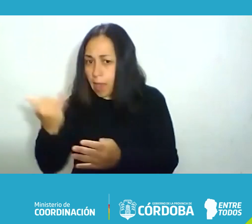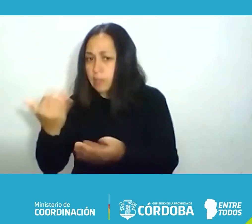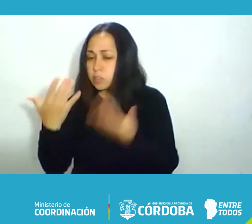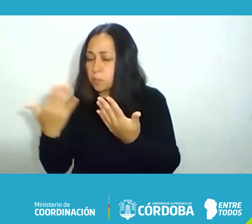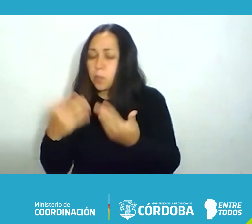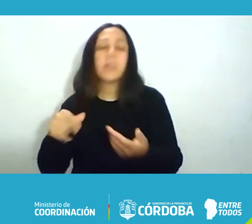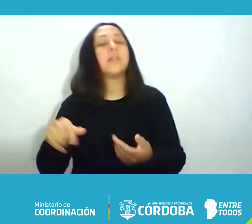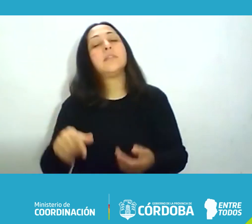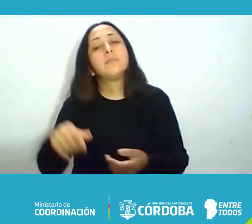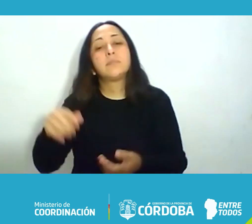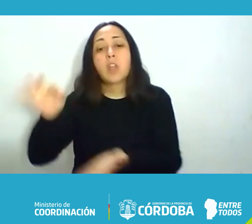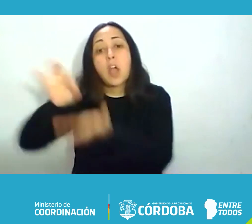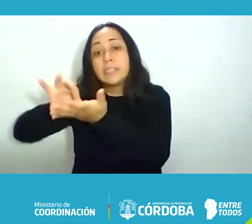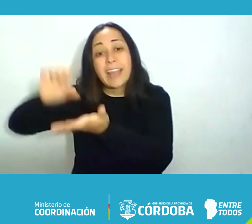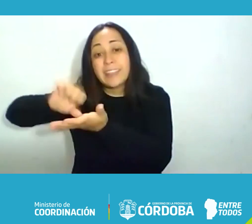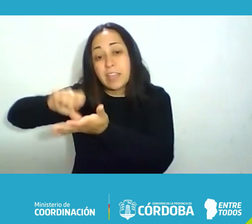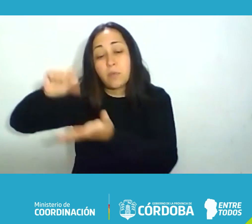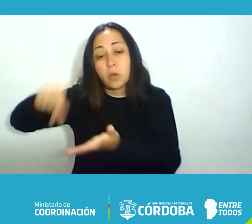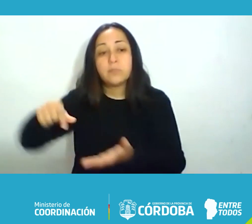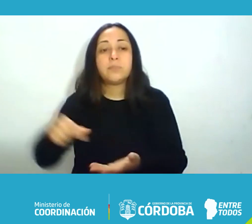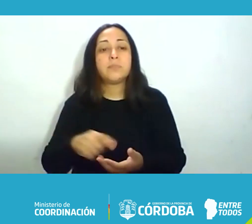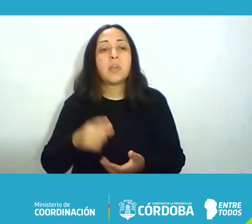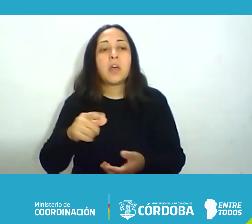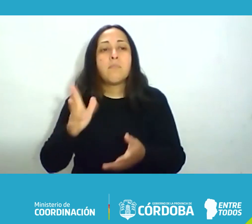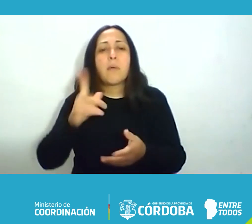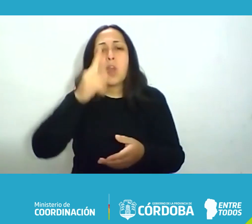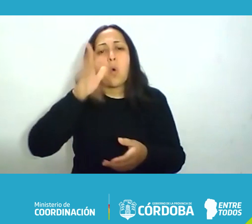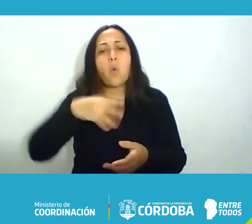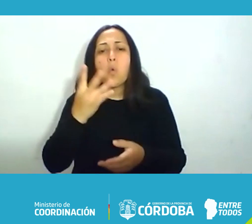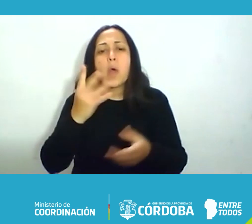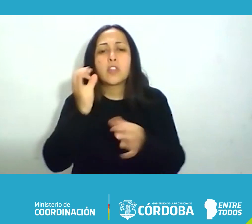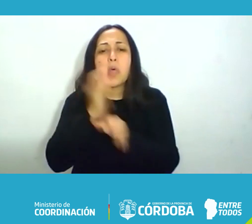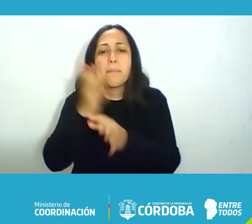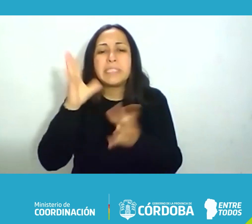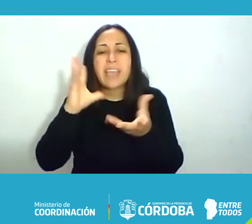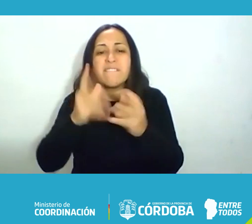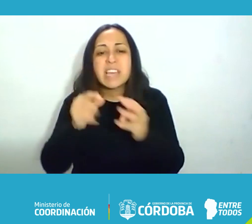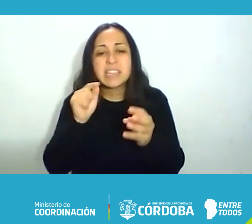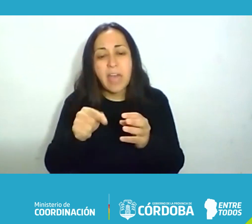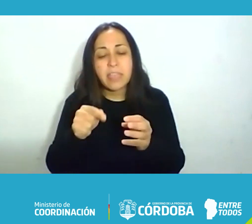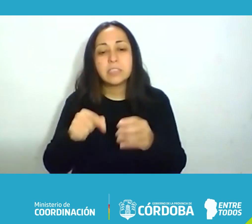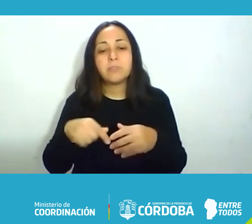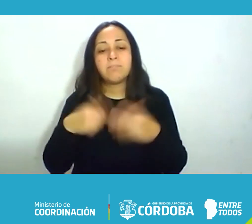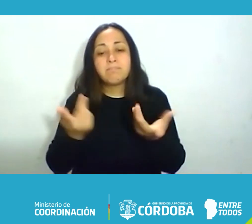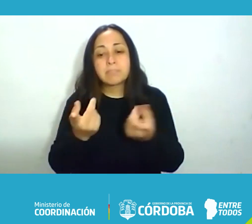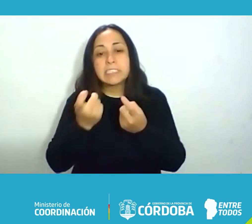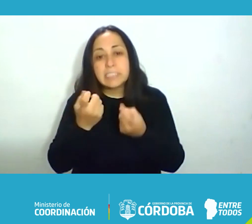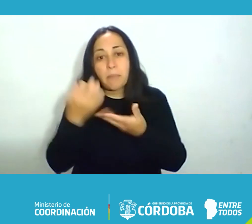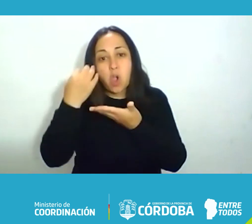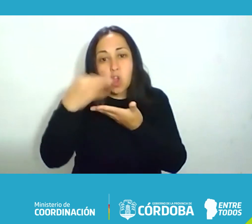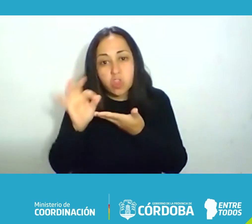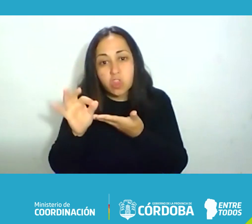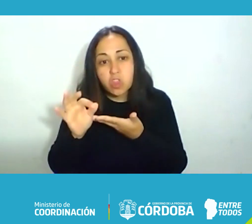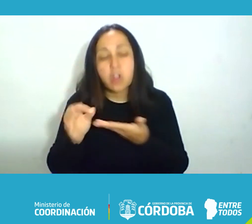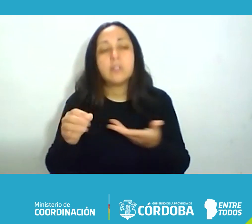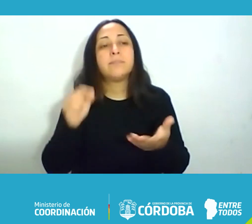nativas de la zona serrana de Córdoba. Proyecta un cuadro con la cantidad de especies afectadas por tramo y superficie necesaria. Se requiere el control de